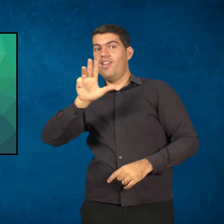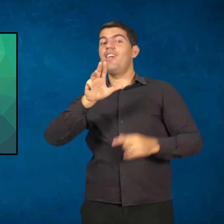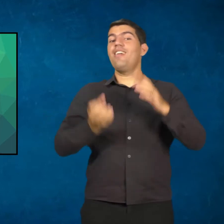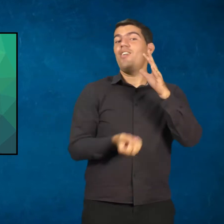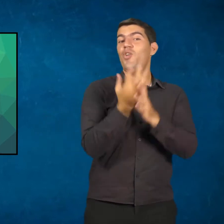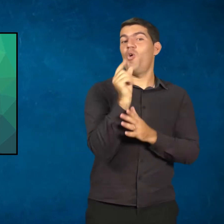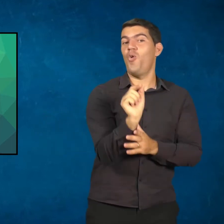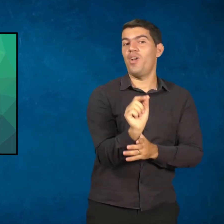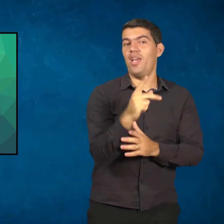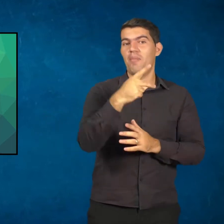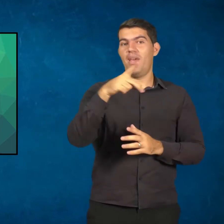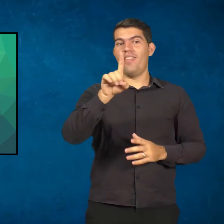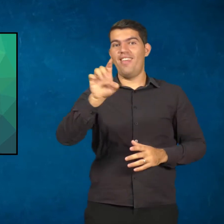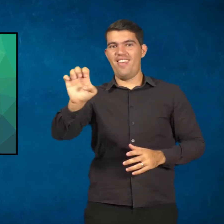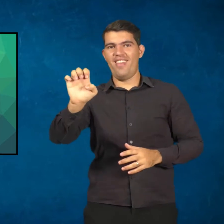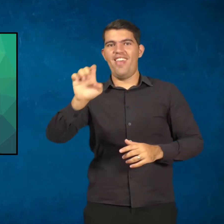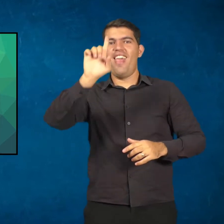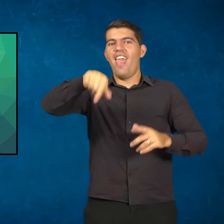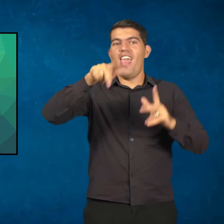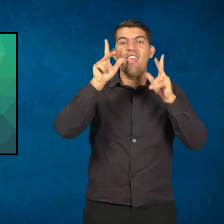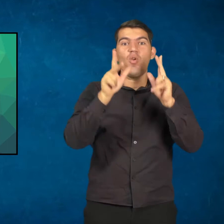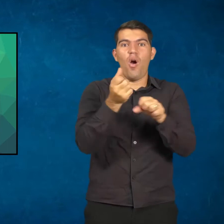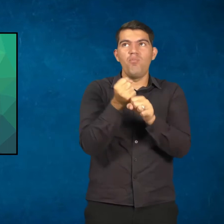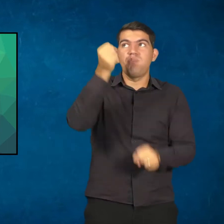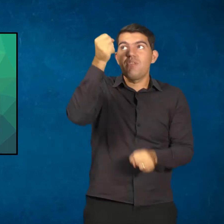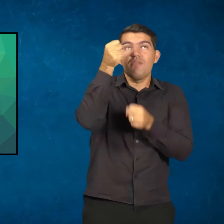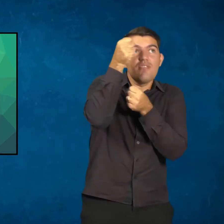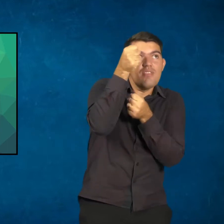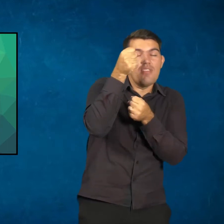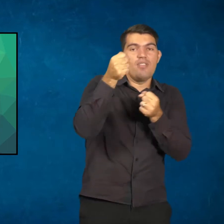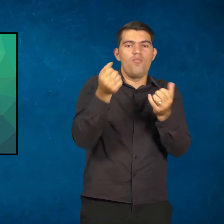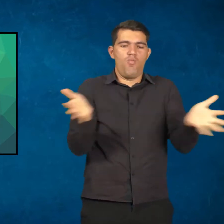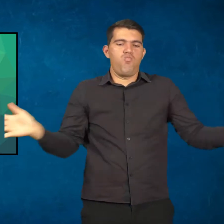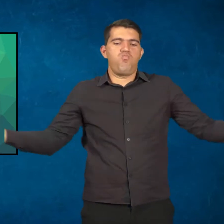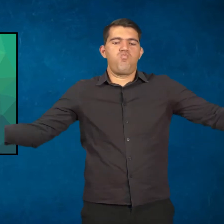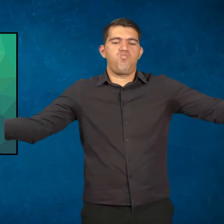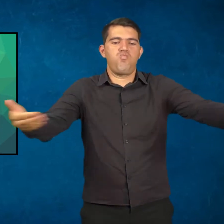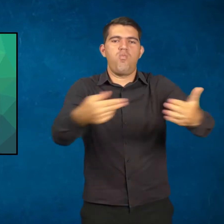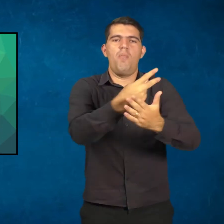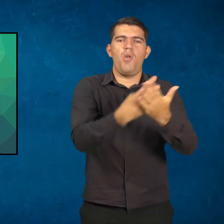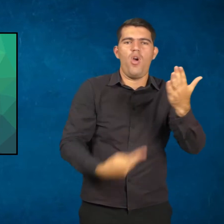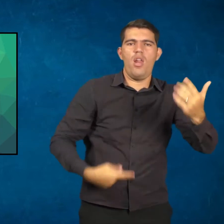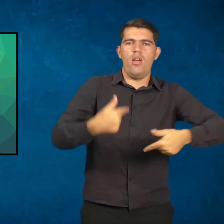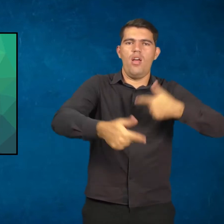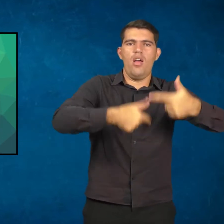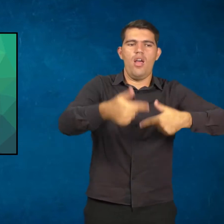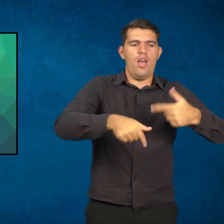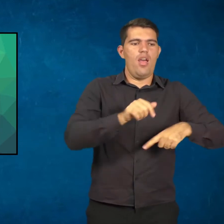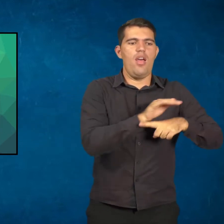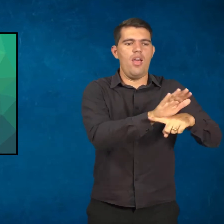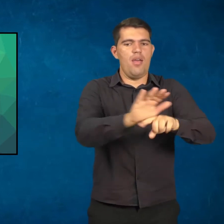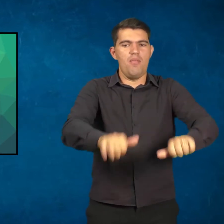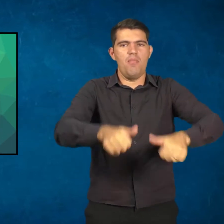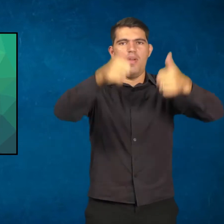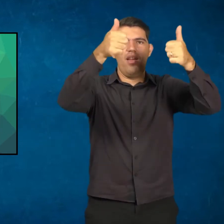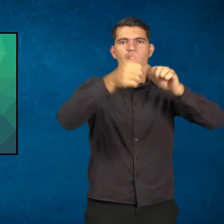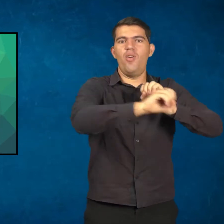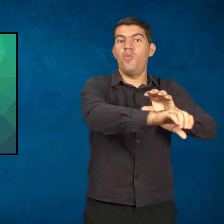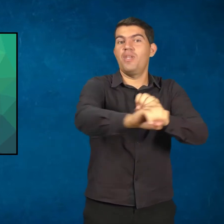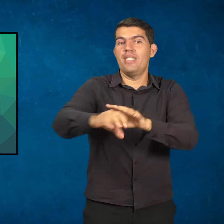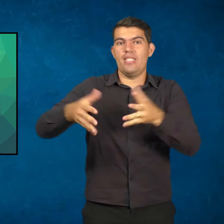era como um guarda-chuva que abrigava todos os programas e ações focados na melhoria do ensino,